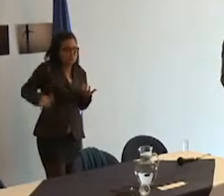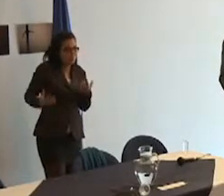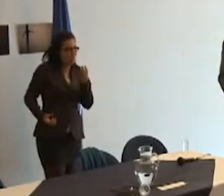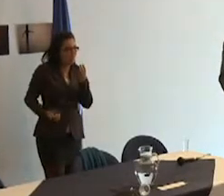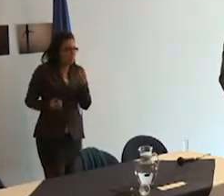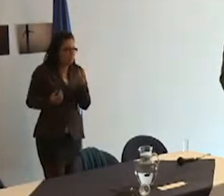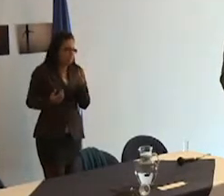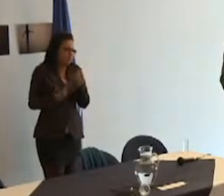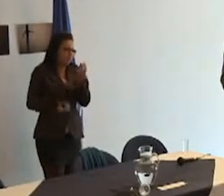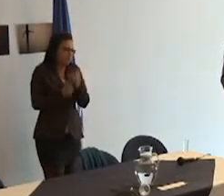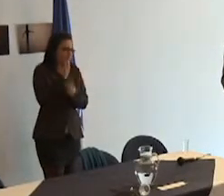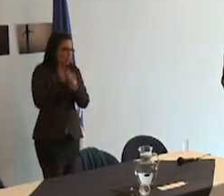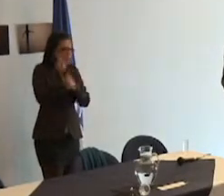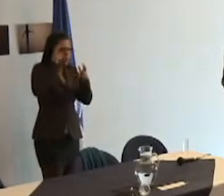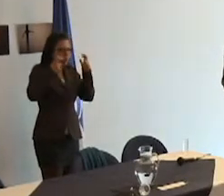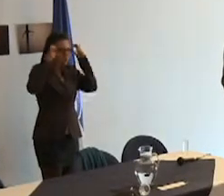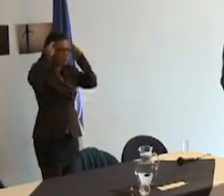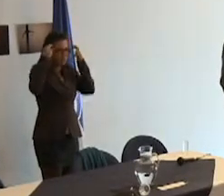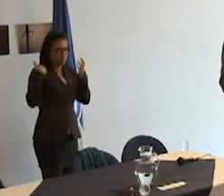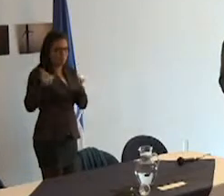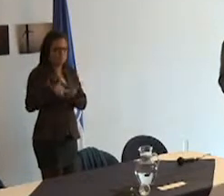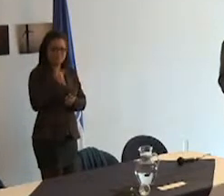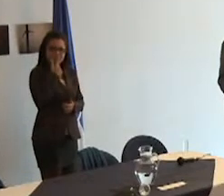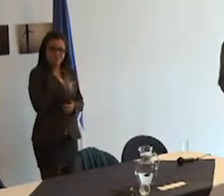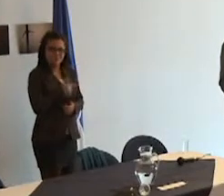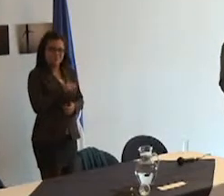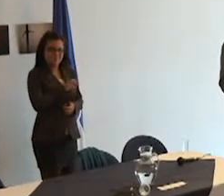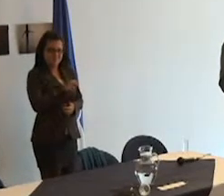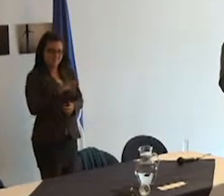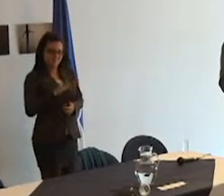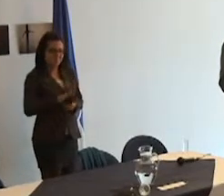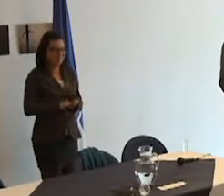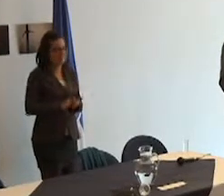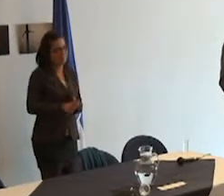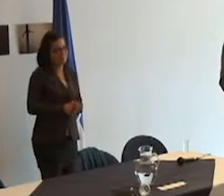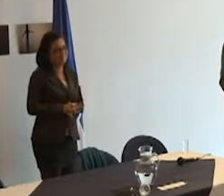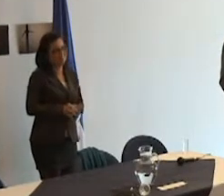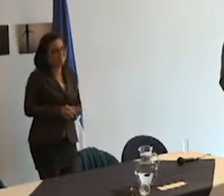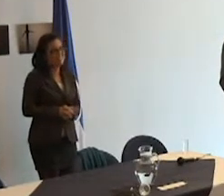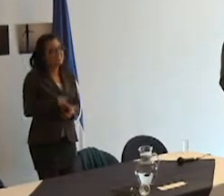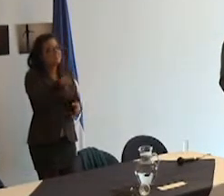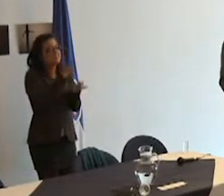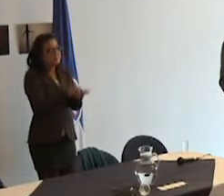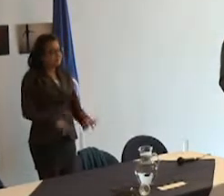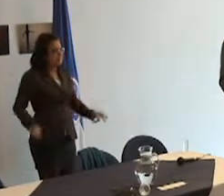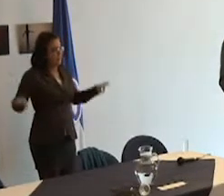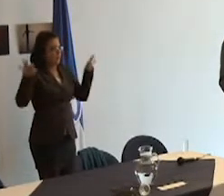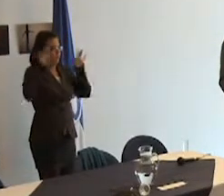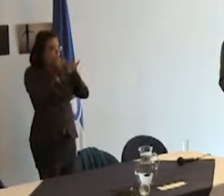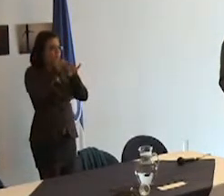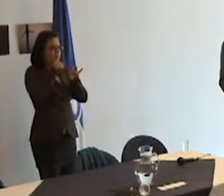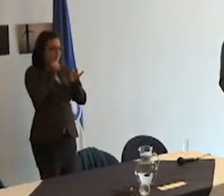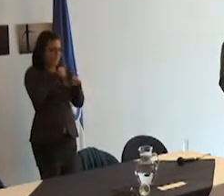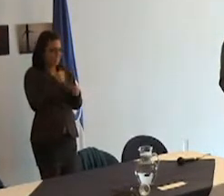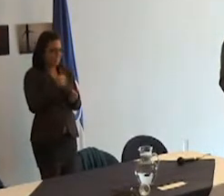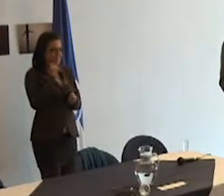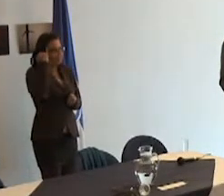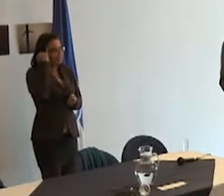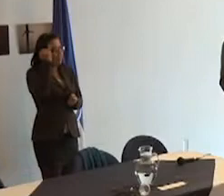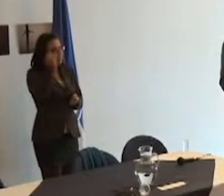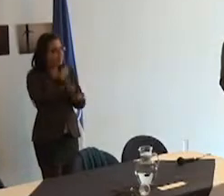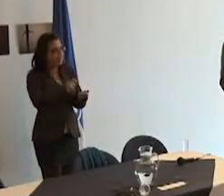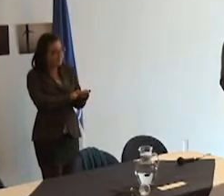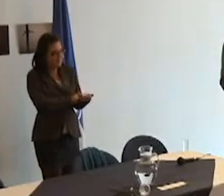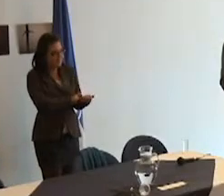de conocimiento, como lo cita Grossfogel. Es importante reafirmar que esta idea de raza fue determinante